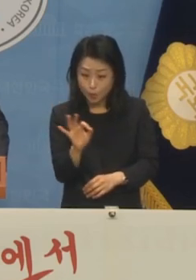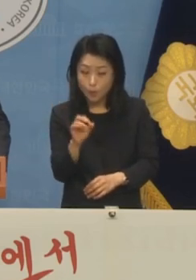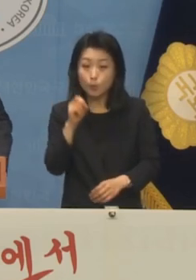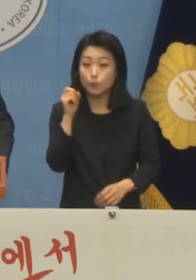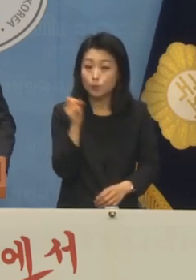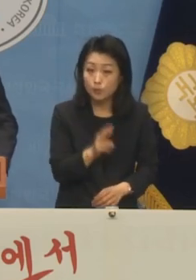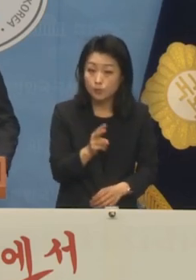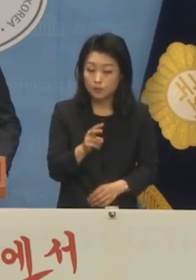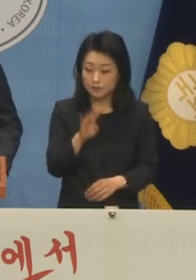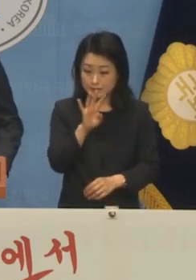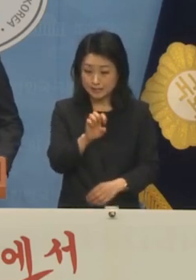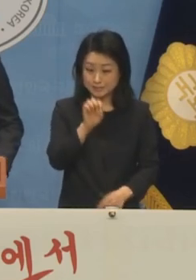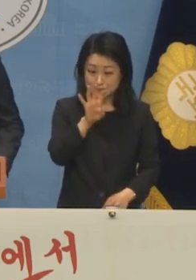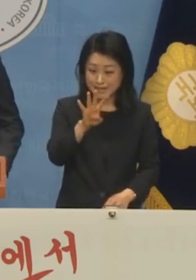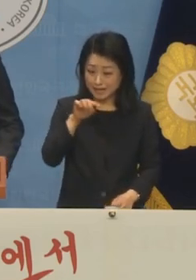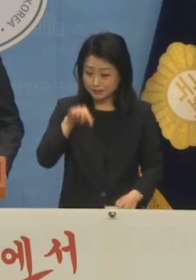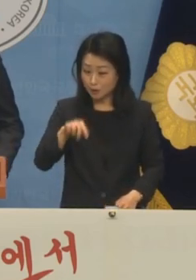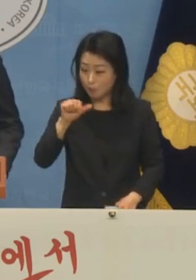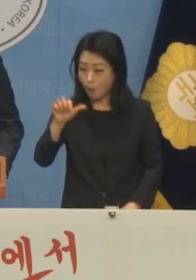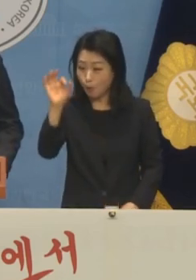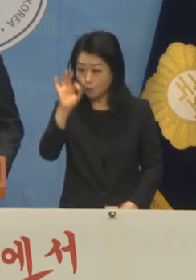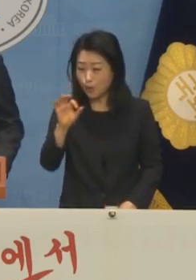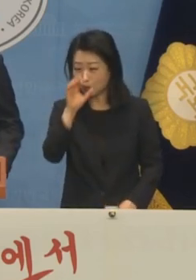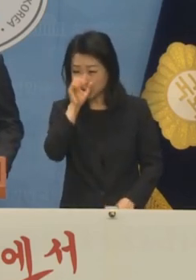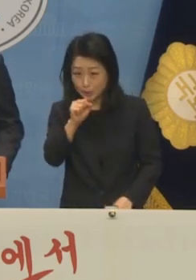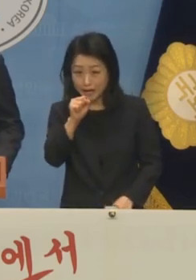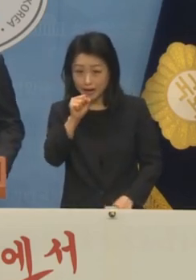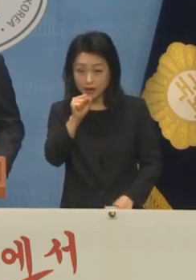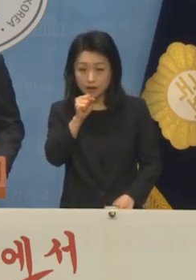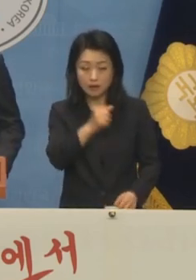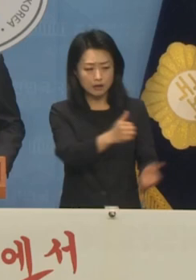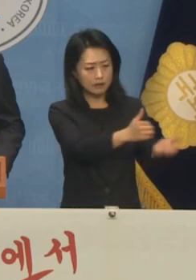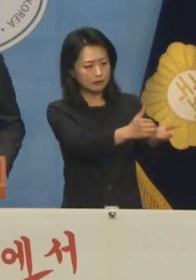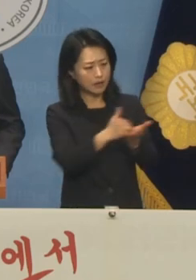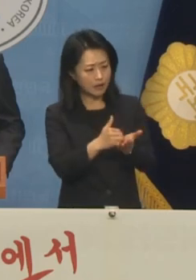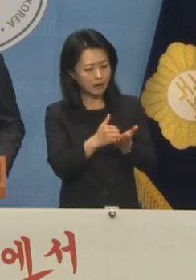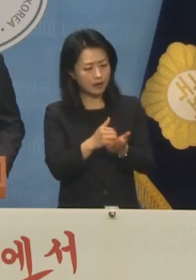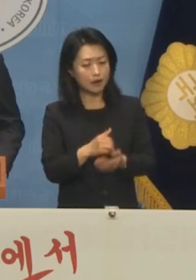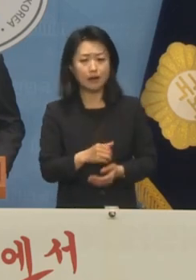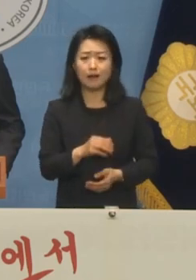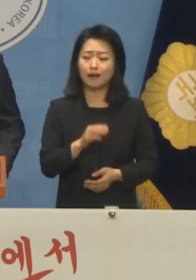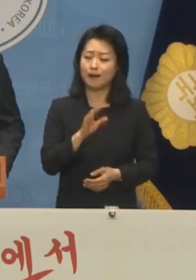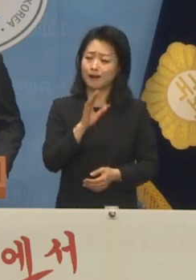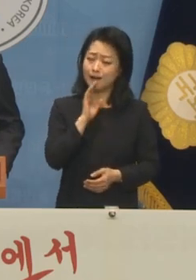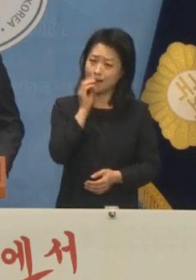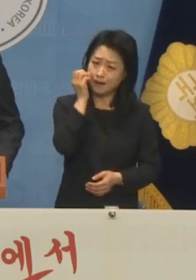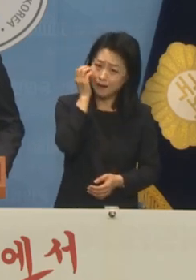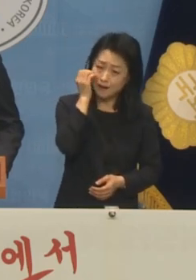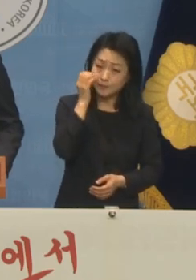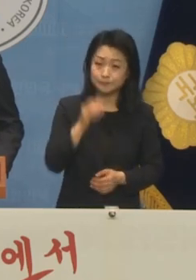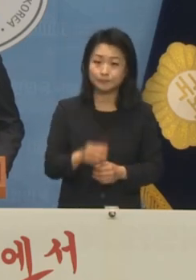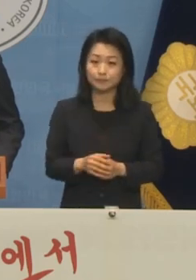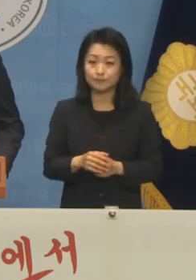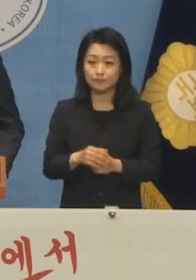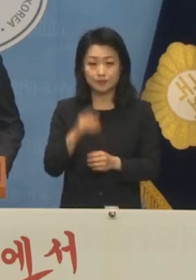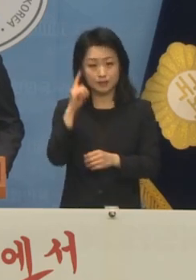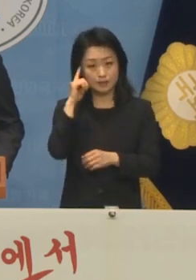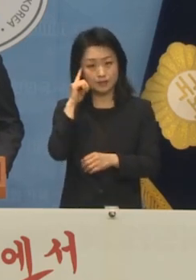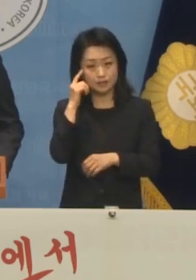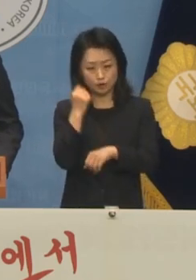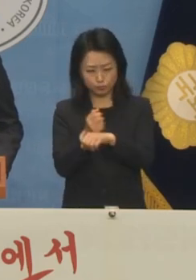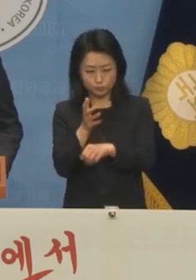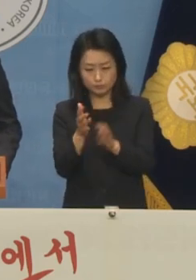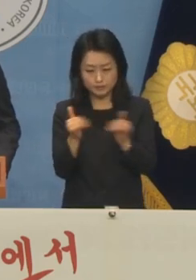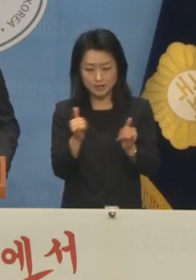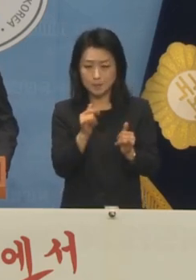심지어 44.5%로 하는 게 좋겠다라는 주장이 자칭 연금 전문가들의 입에서